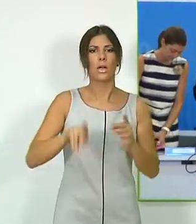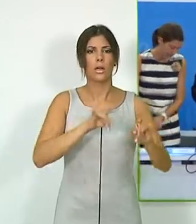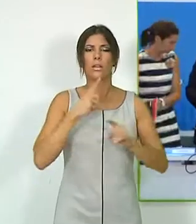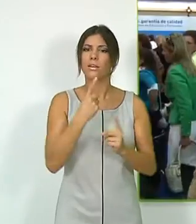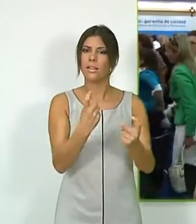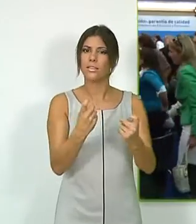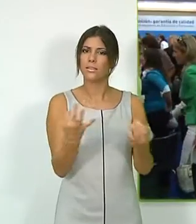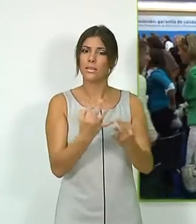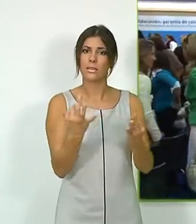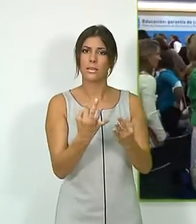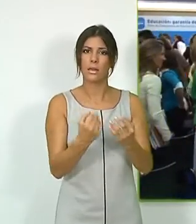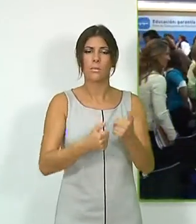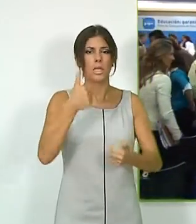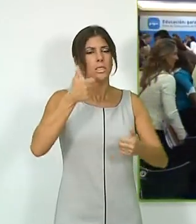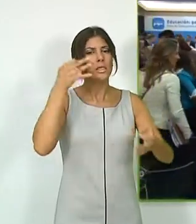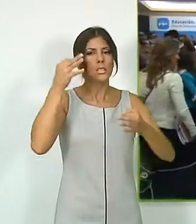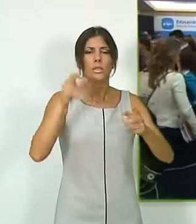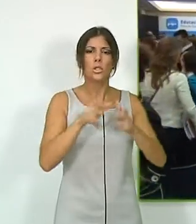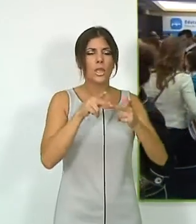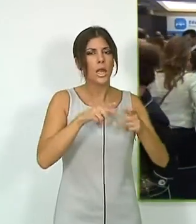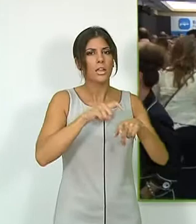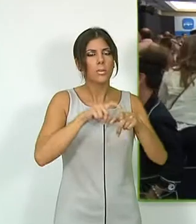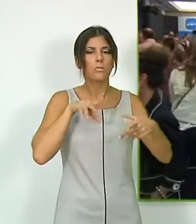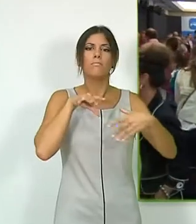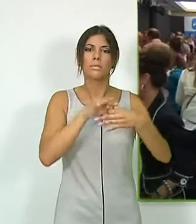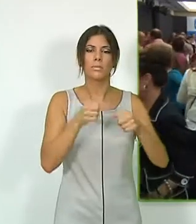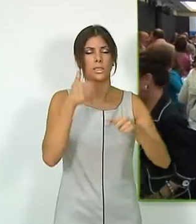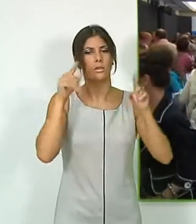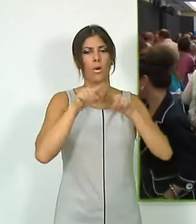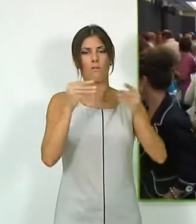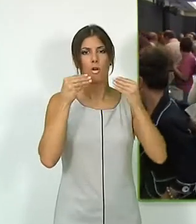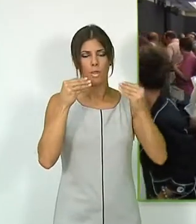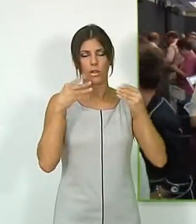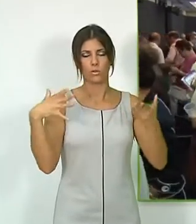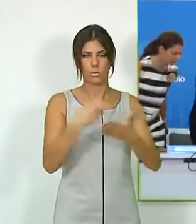ha apuntado a la necesidad de dotarla de prestigio social a este tipo de formación.